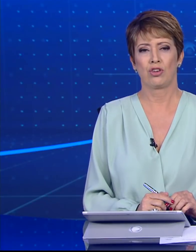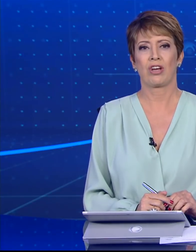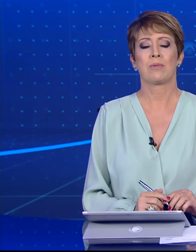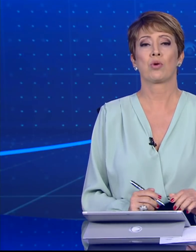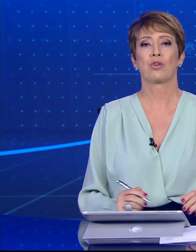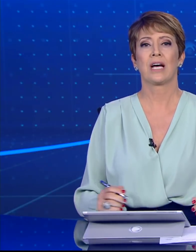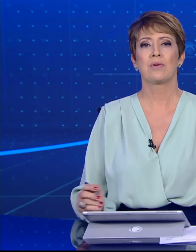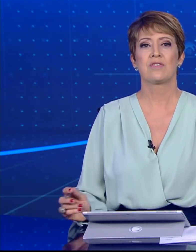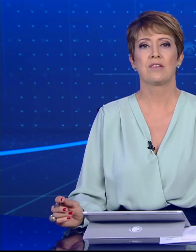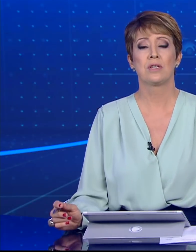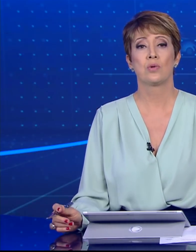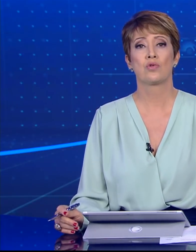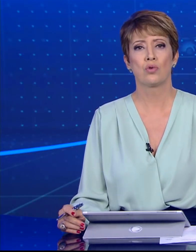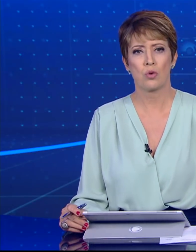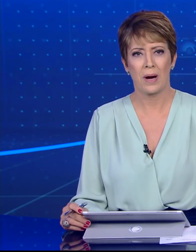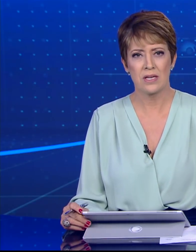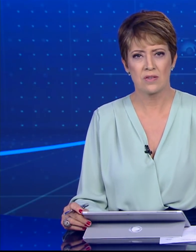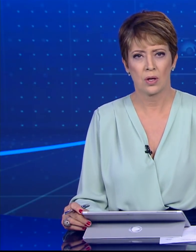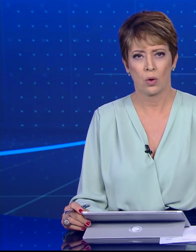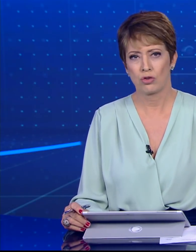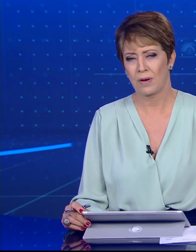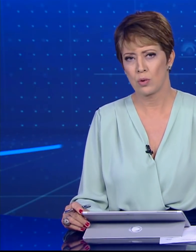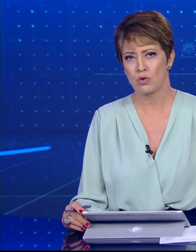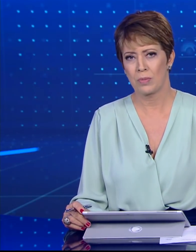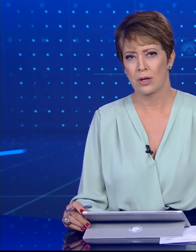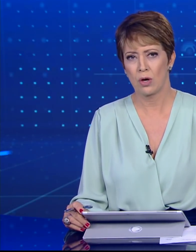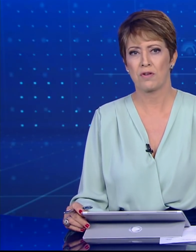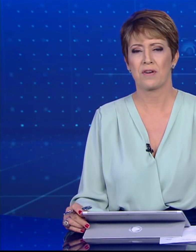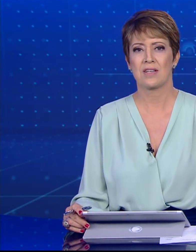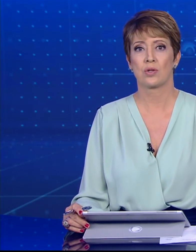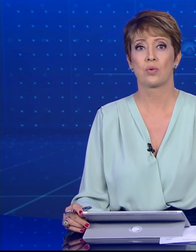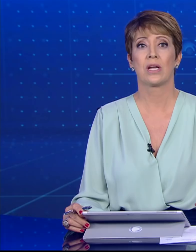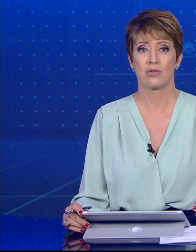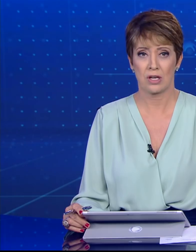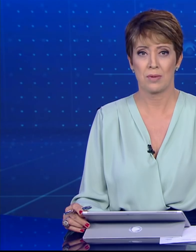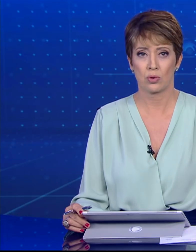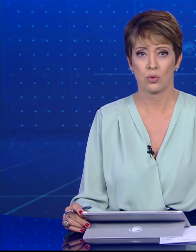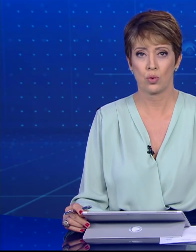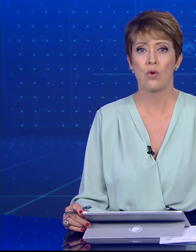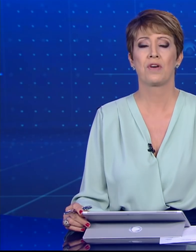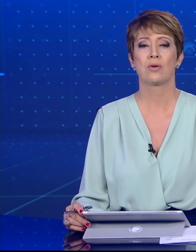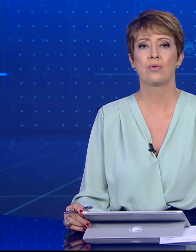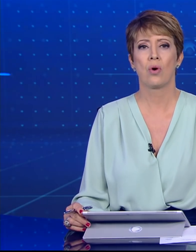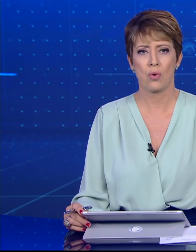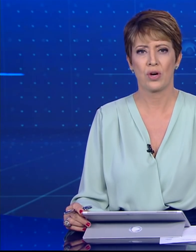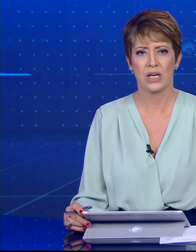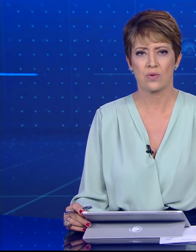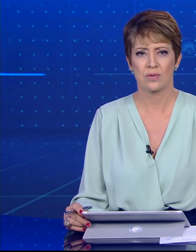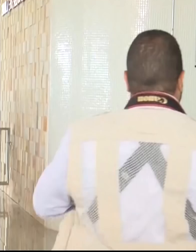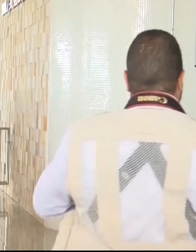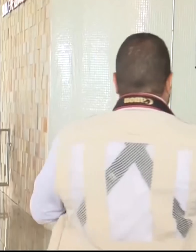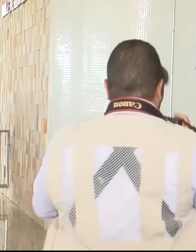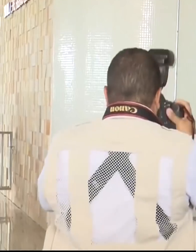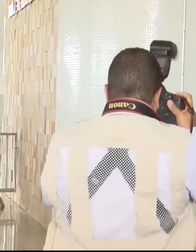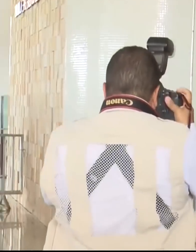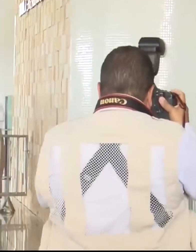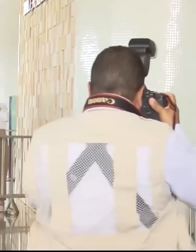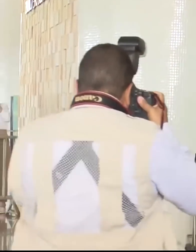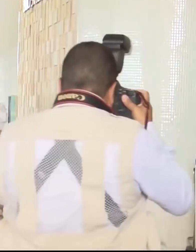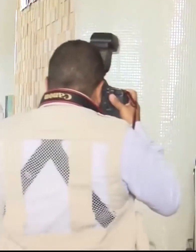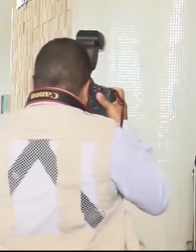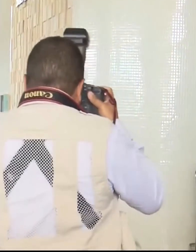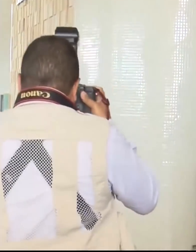O presidente Jair Bolsonaro esteve no sul do país, onde falou sobre a nova fase do relacionamento do governo com o Congresso.